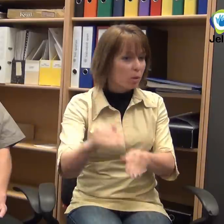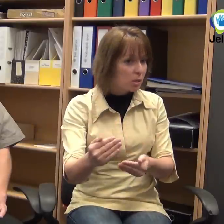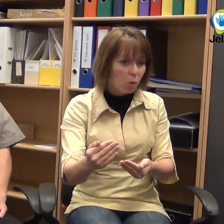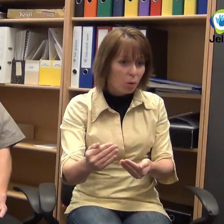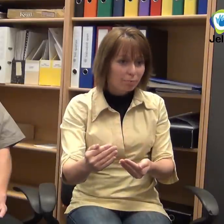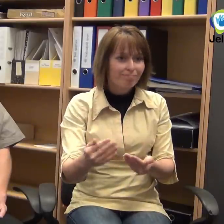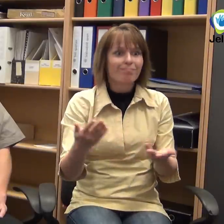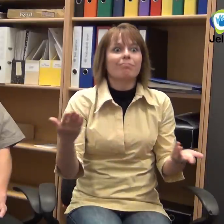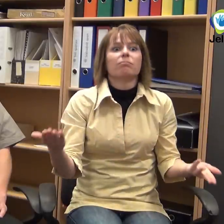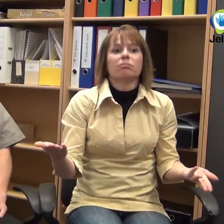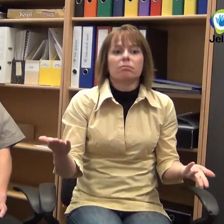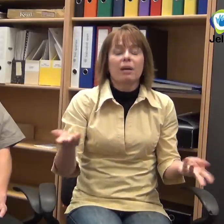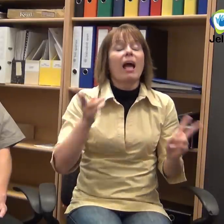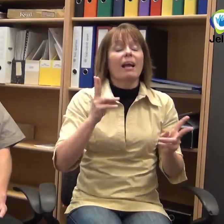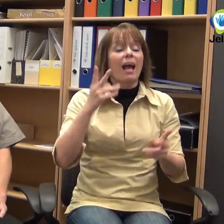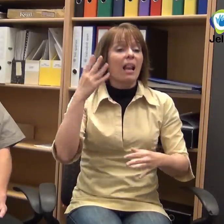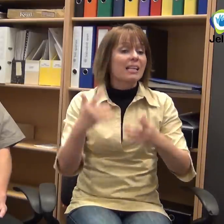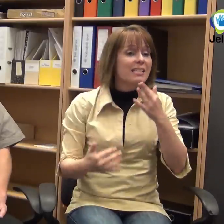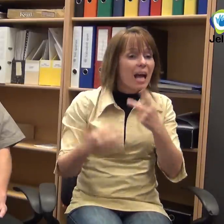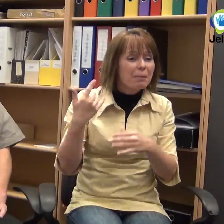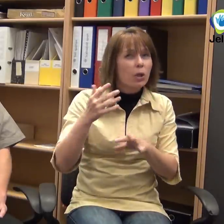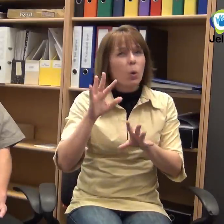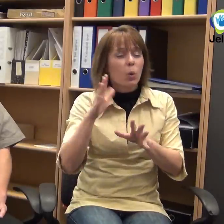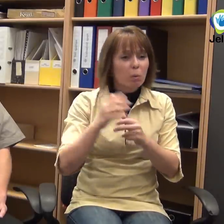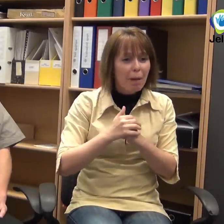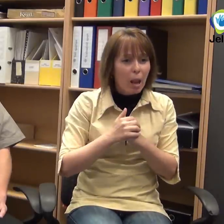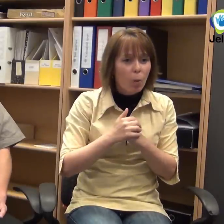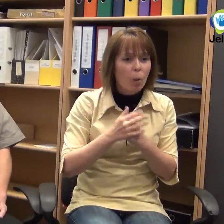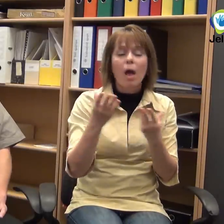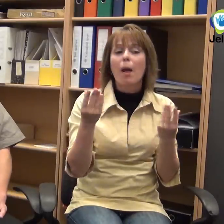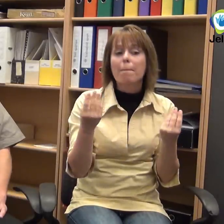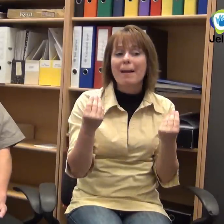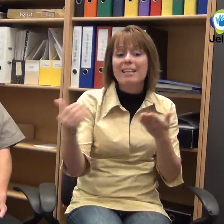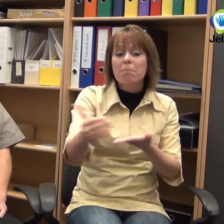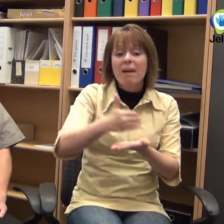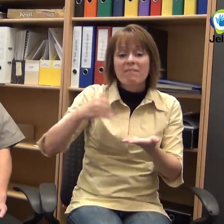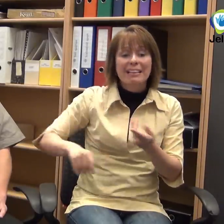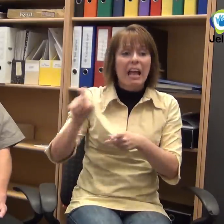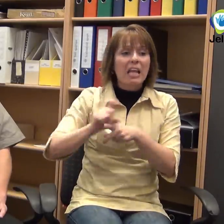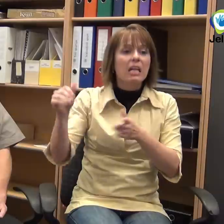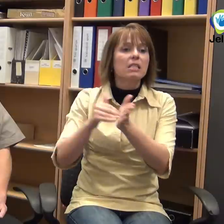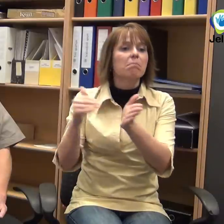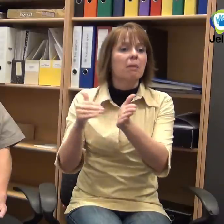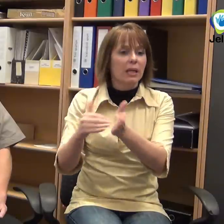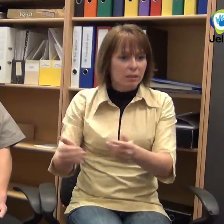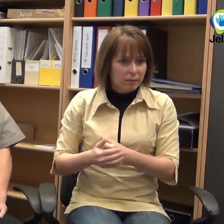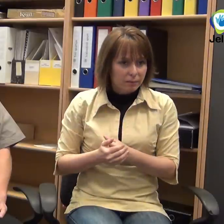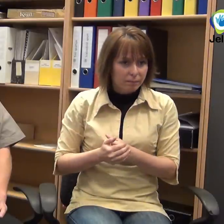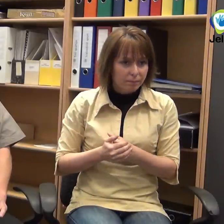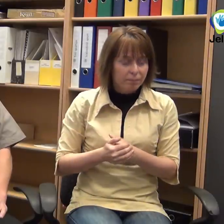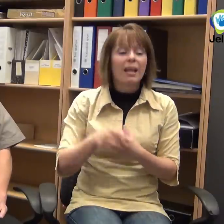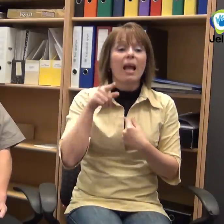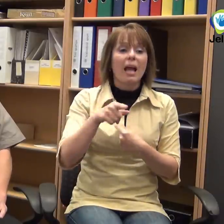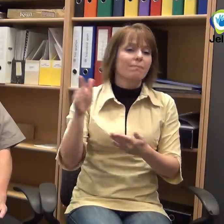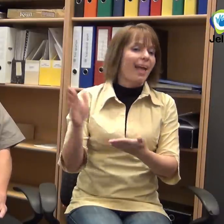hogy ki kellett számolnunk azt, hogy körülbelül mennyi bevétel hiányzik, ezt egy